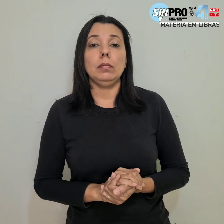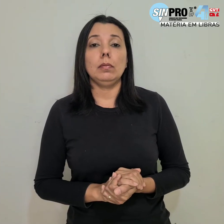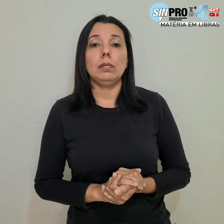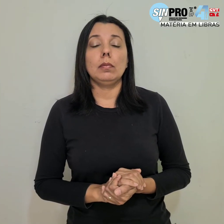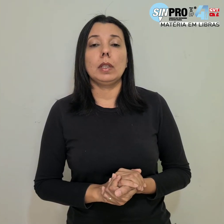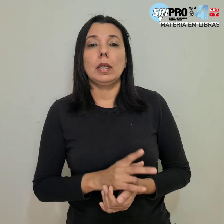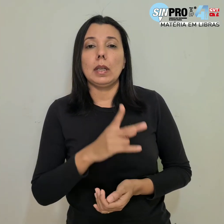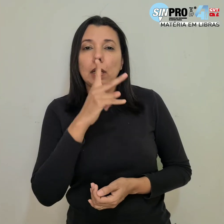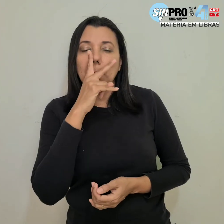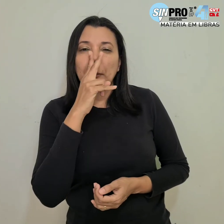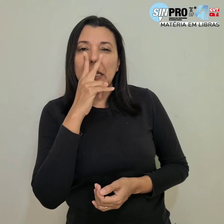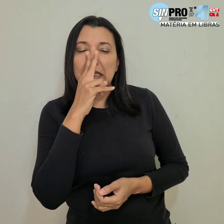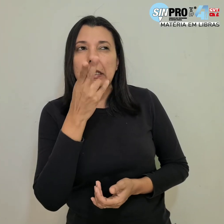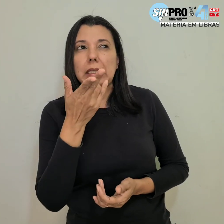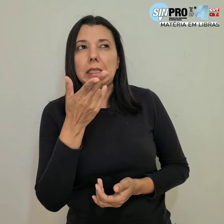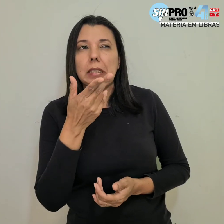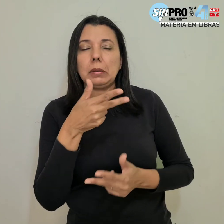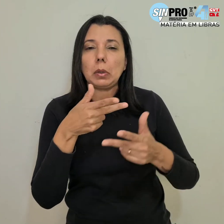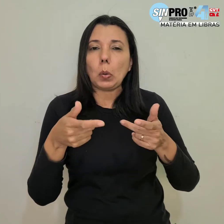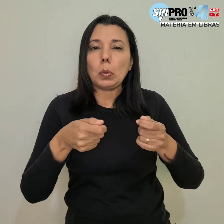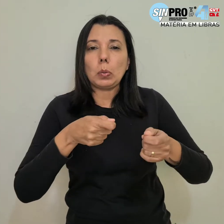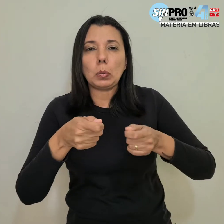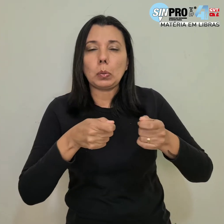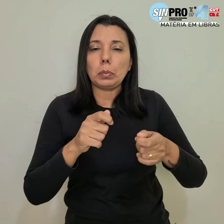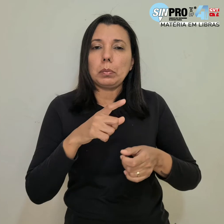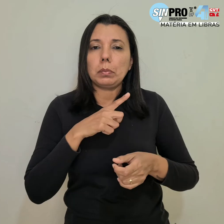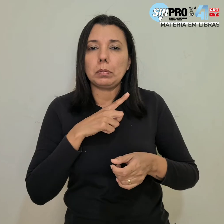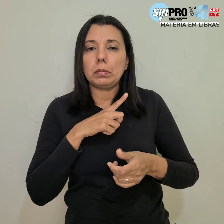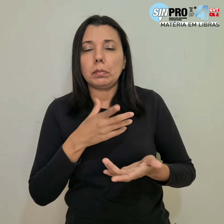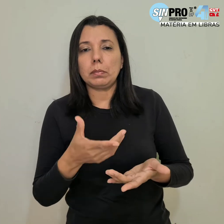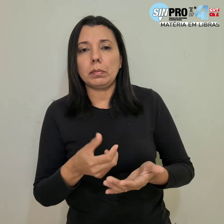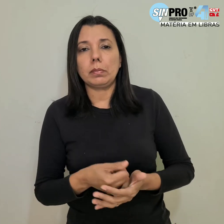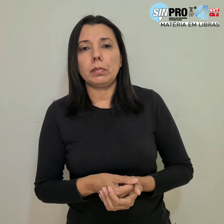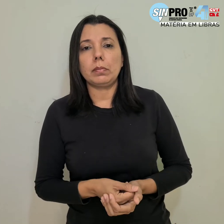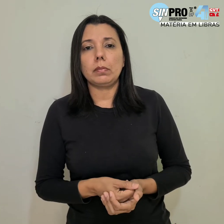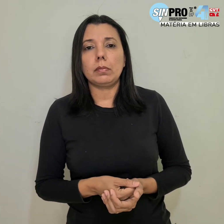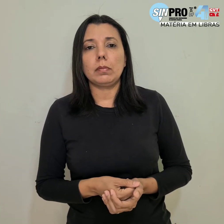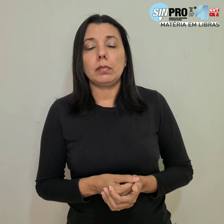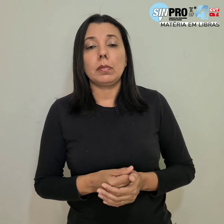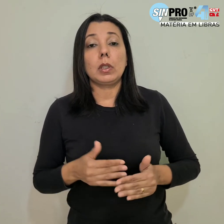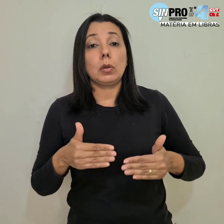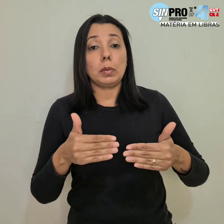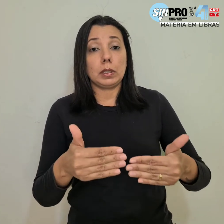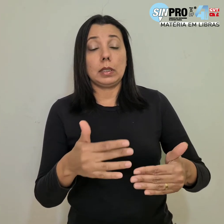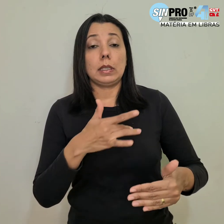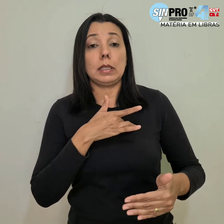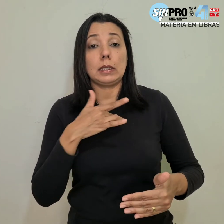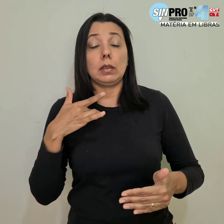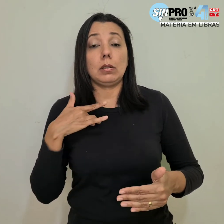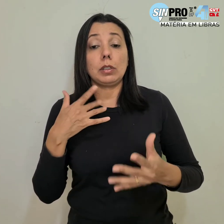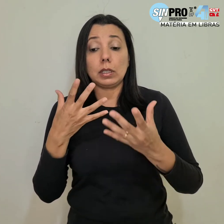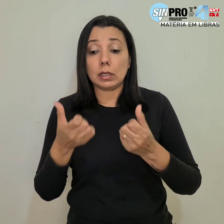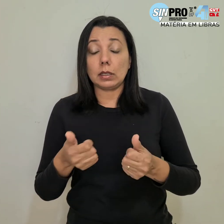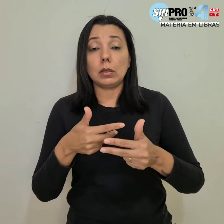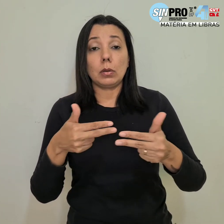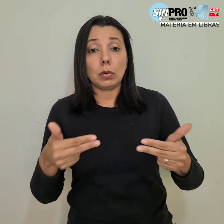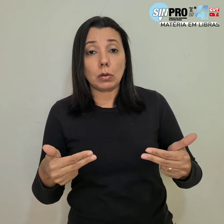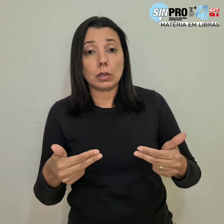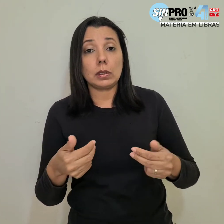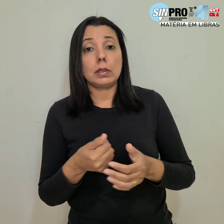o que parecia ser uma situação sob controle, com o Ministério da Saúde adotando medidas para a